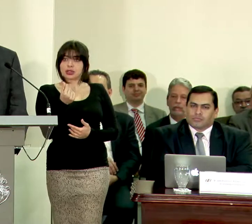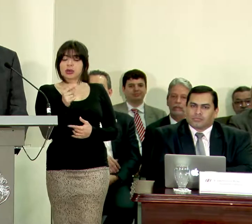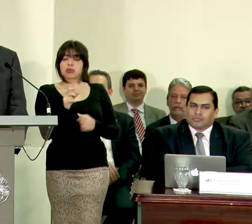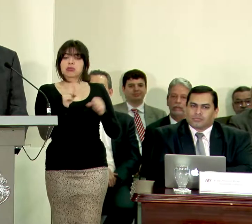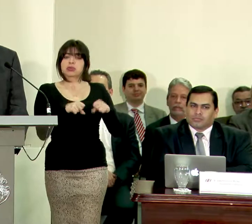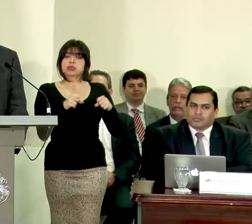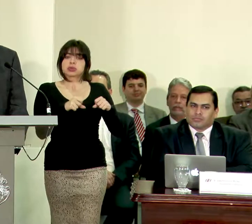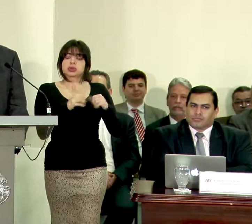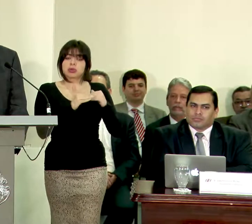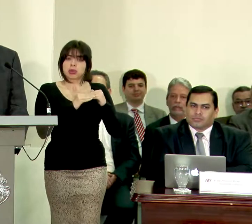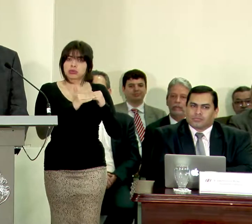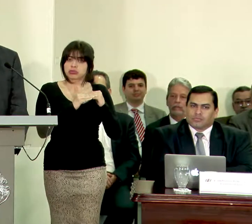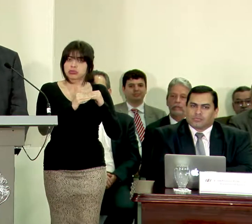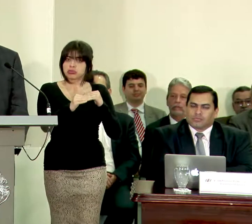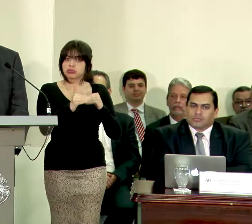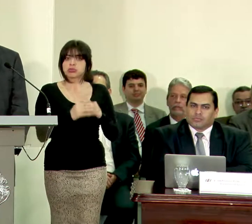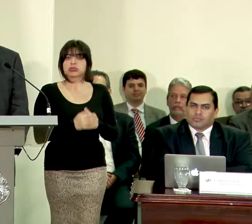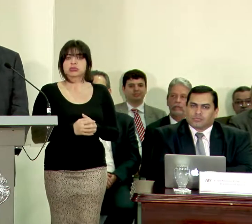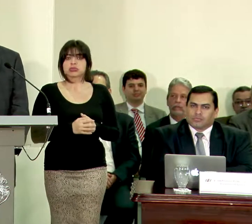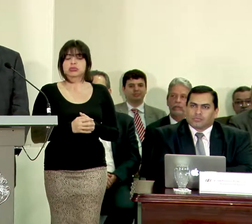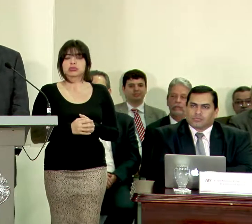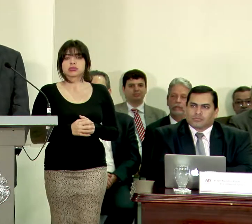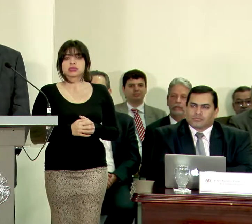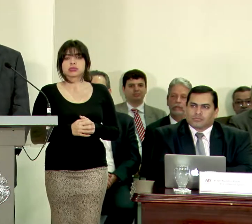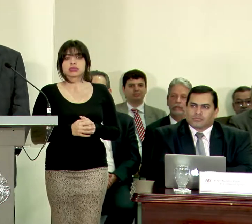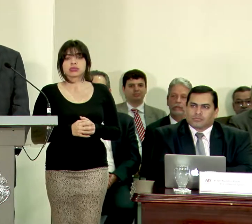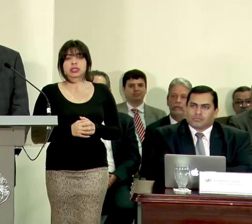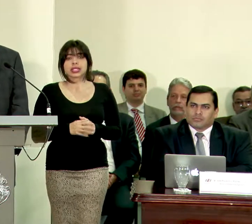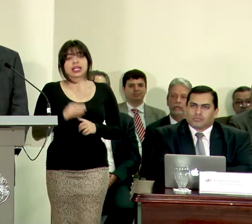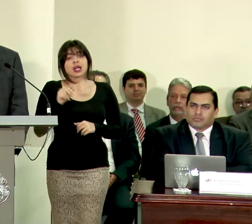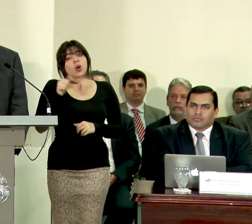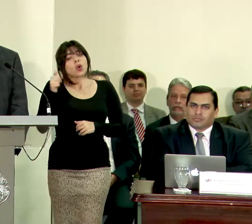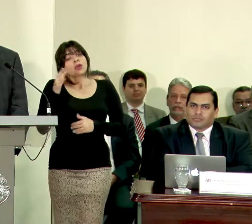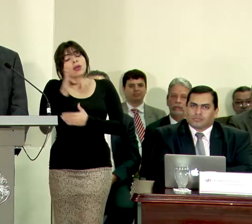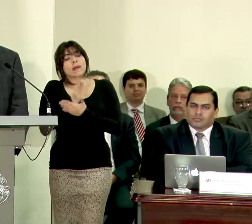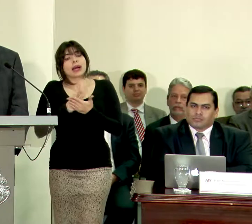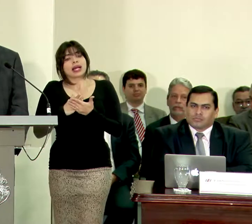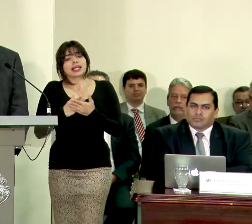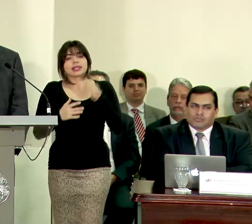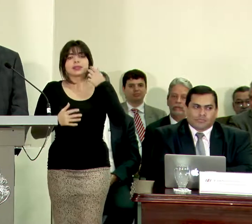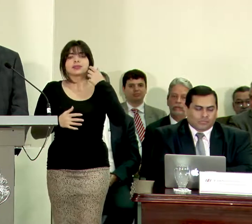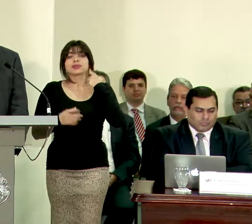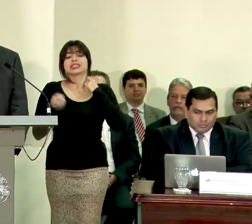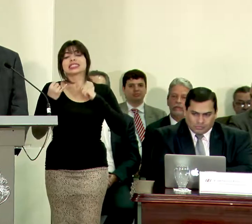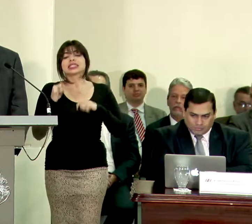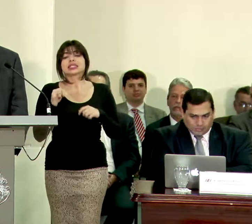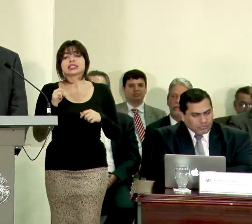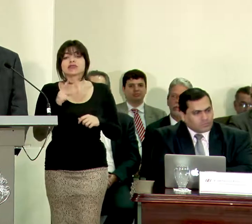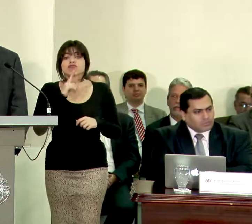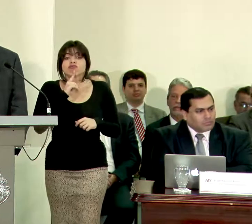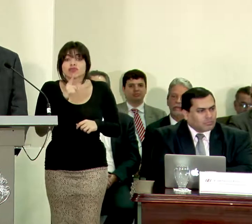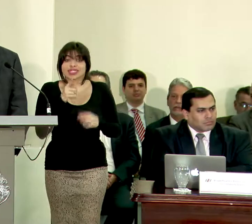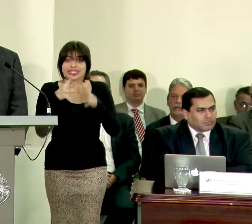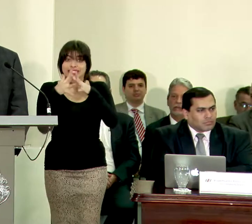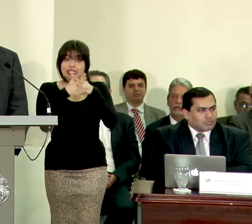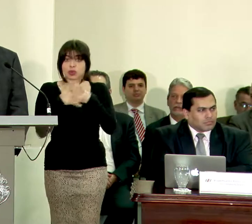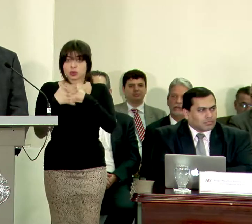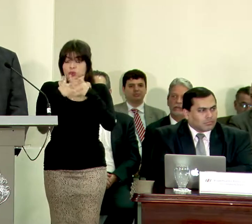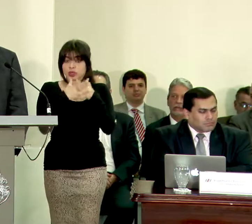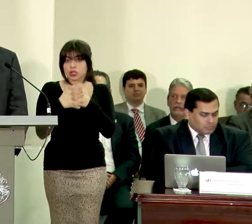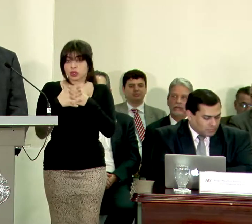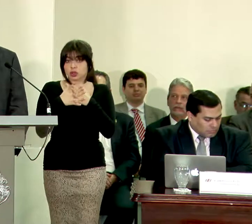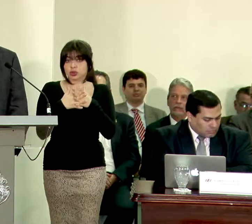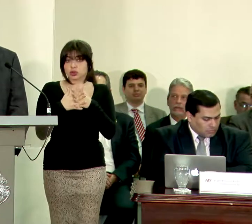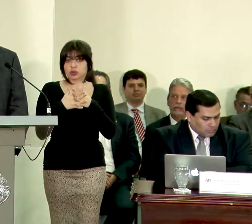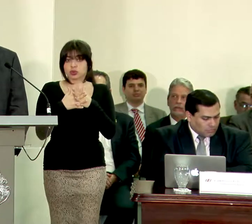mantenerse bastante estables. Y por otra parte, si bien Estados Unidos